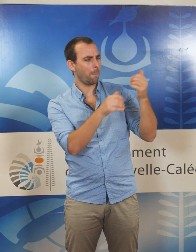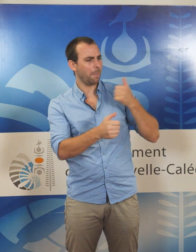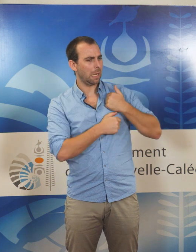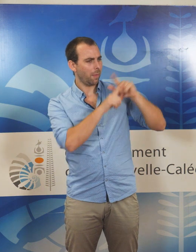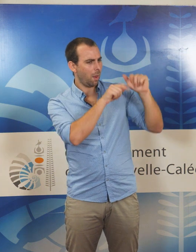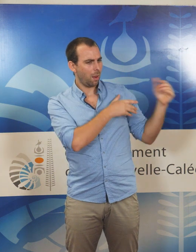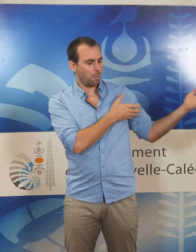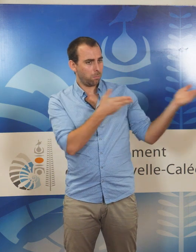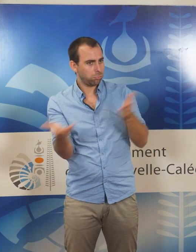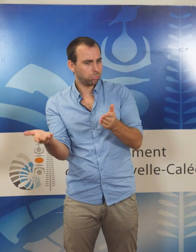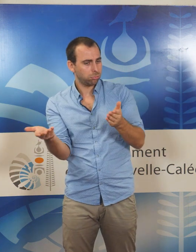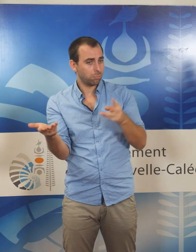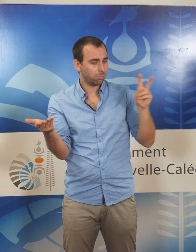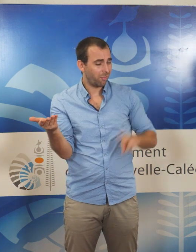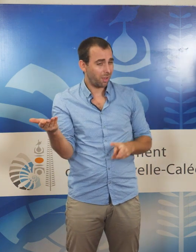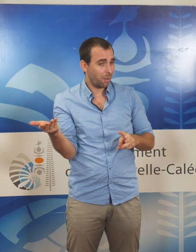de maintenir ce vol